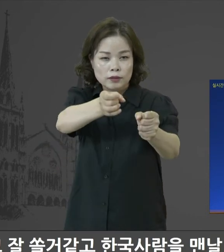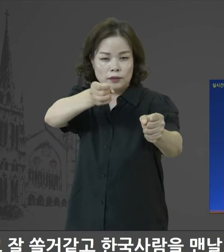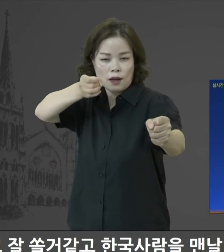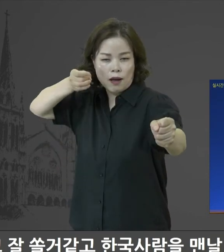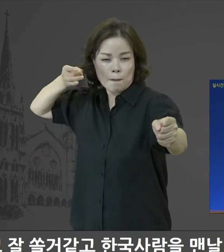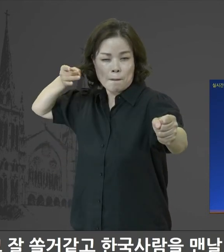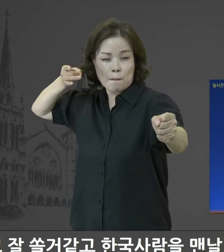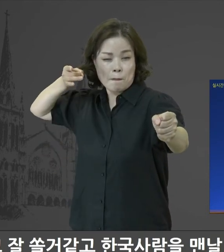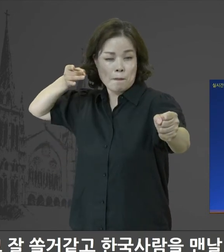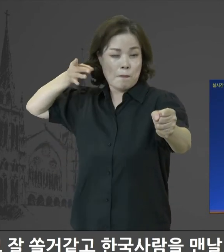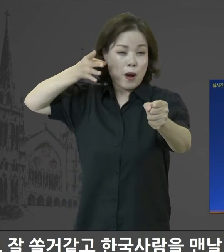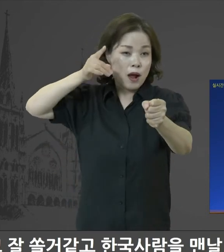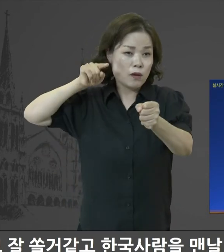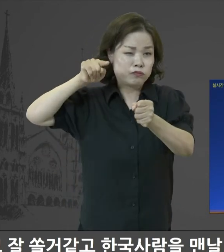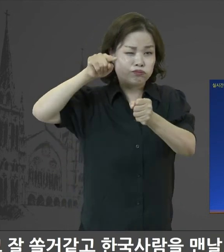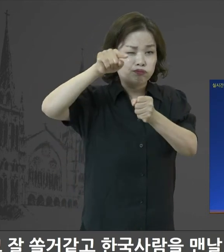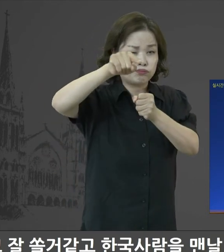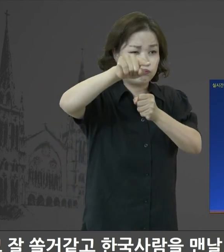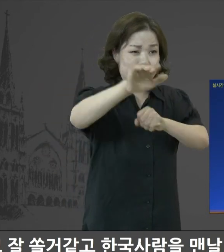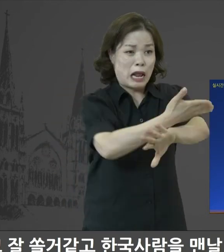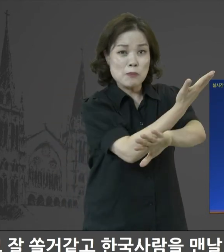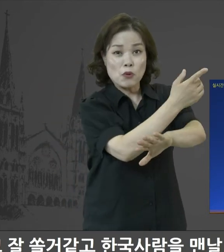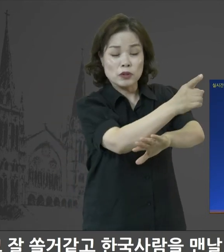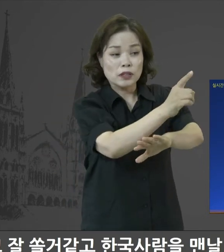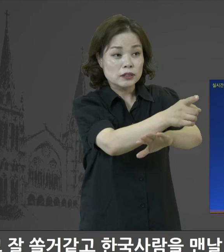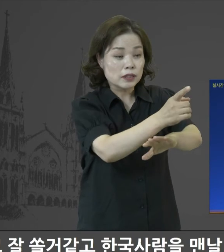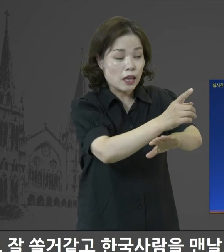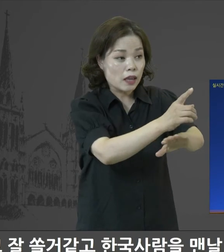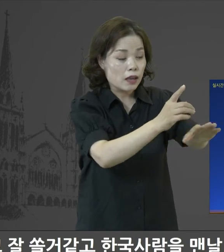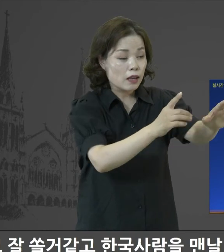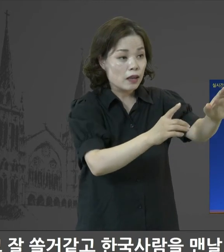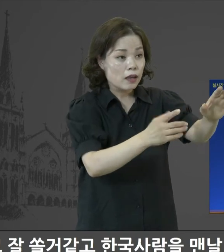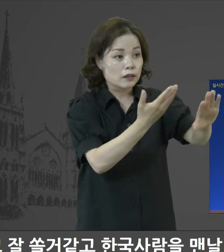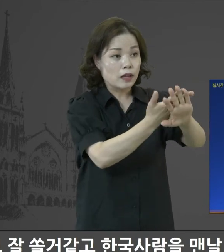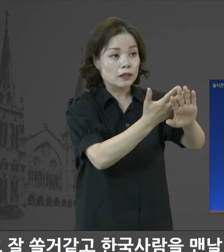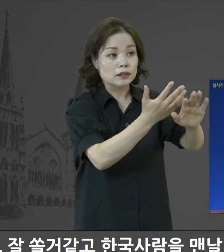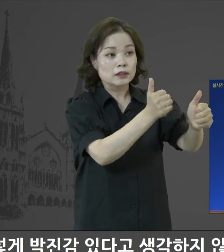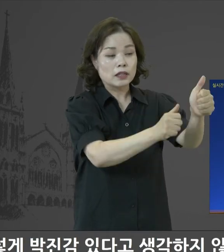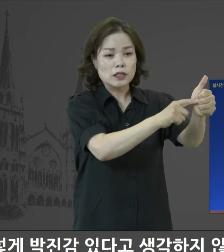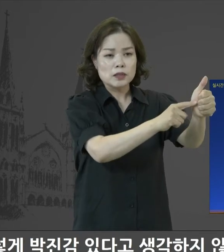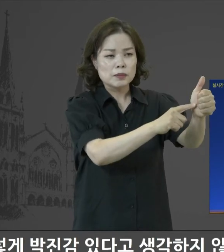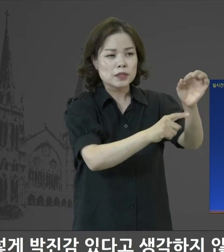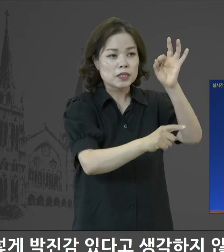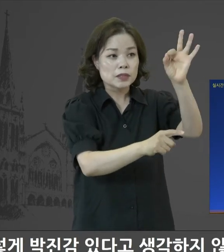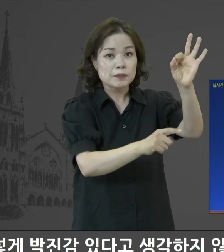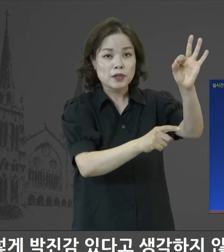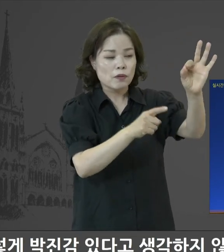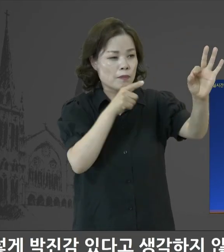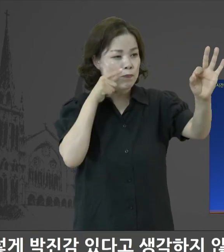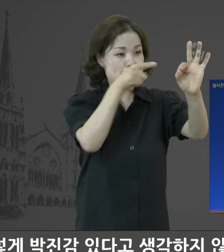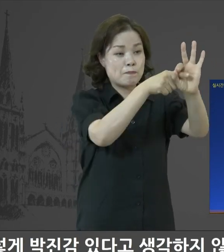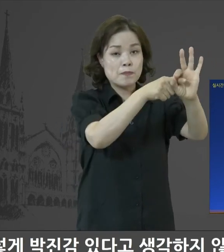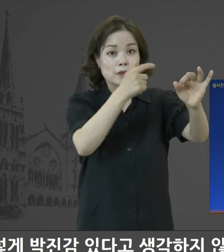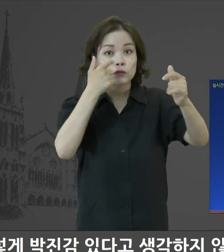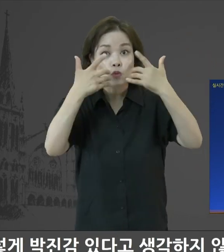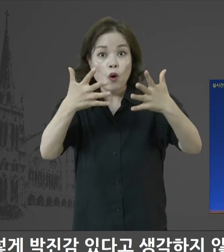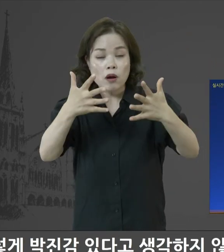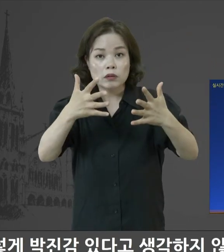잘못 쐈는데 상대가 10점 딱 꽂으니까 이게 환경이 확 바뀌더라고요. 이 분위기가 확